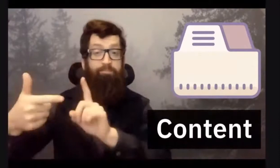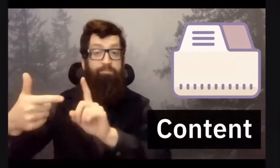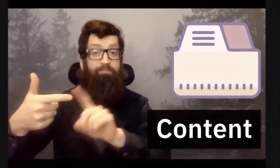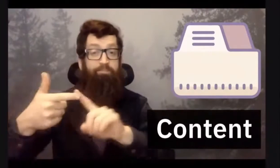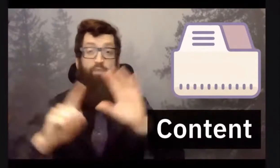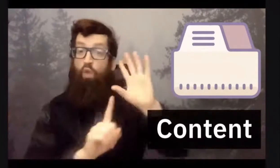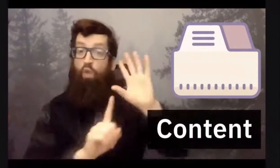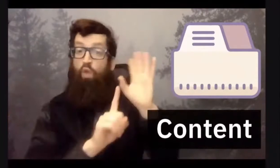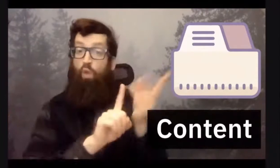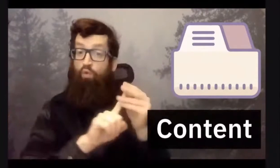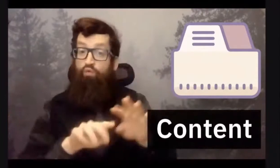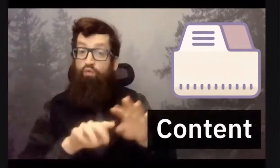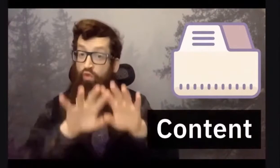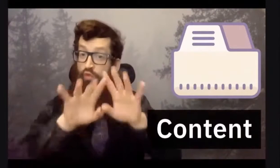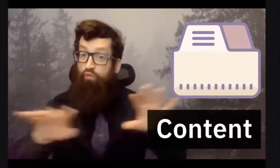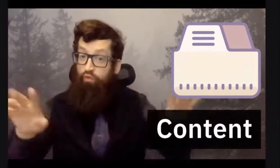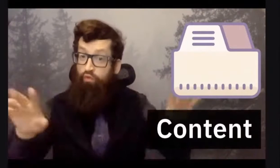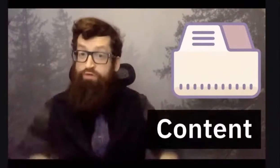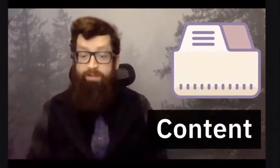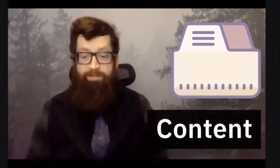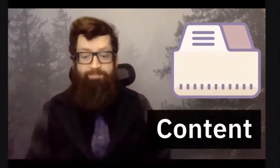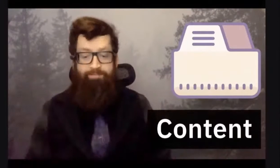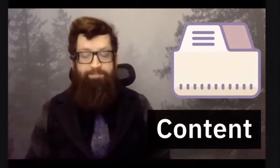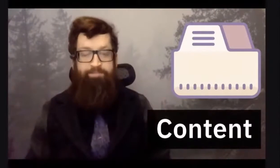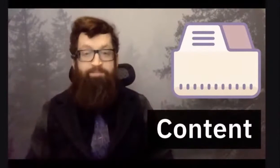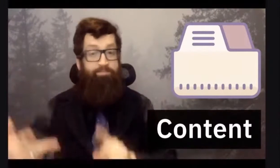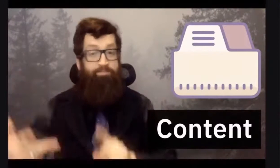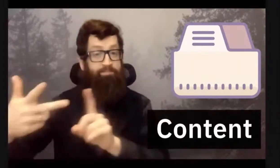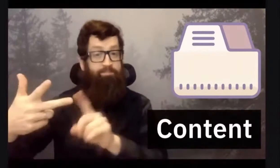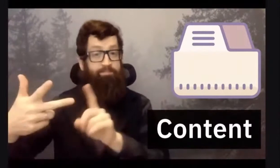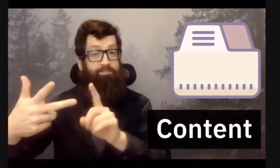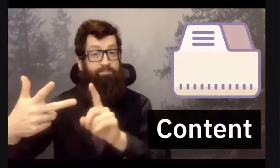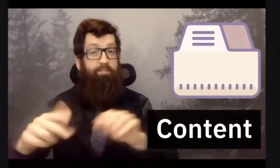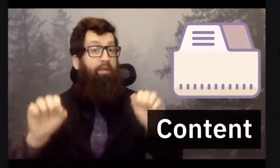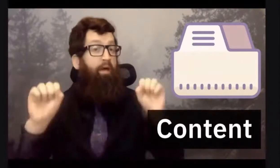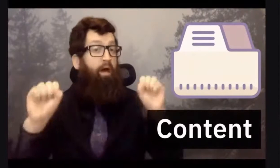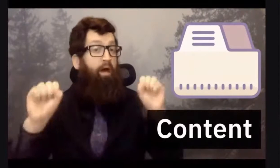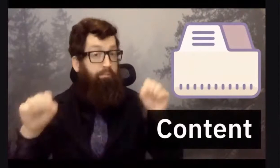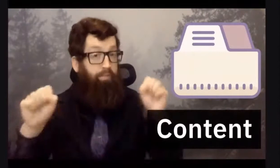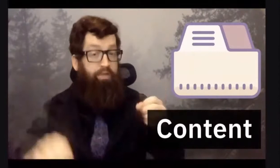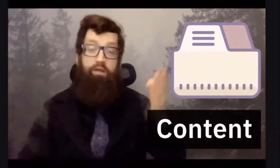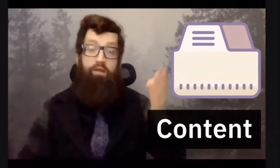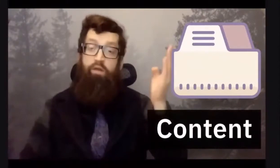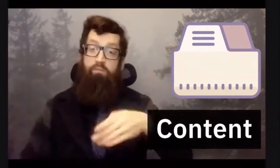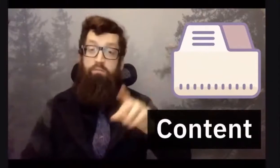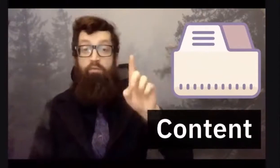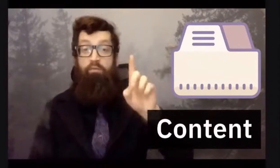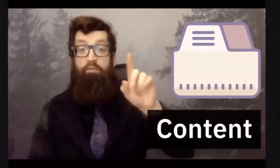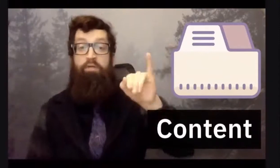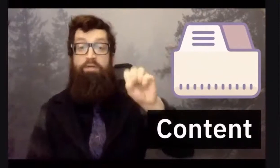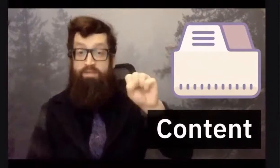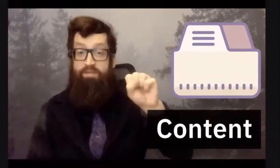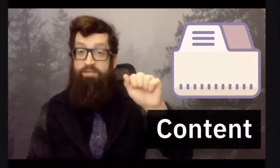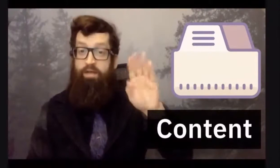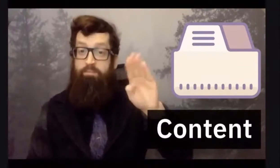la diversidad también en discapacidades y también una diversidad